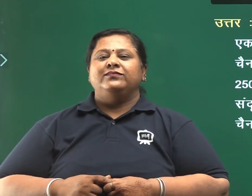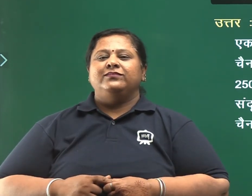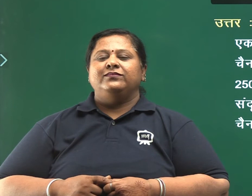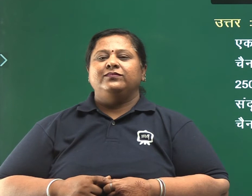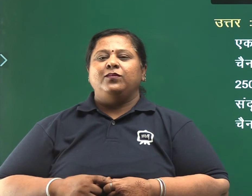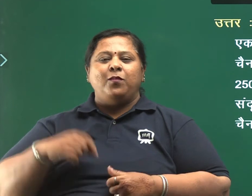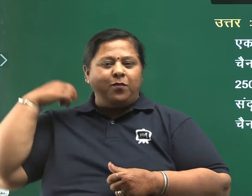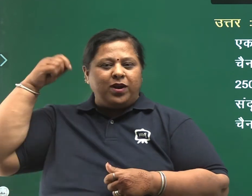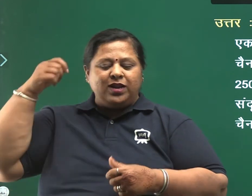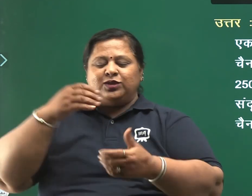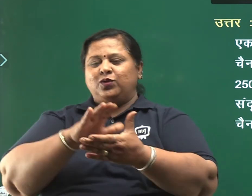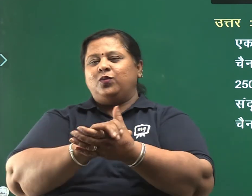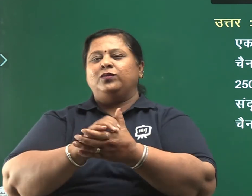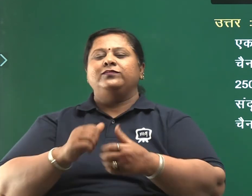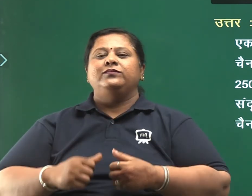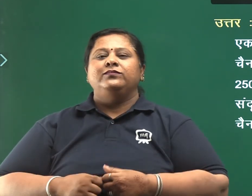पंडित जी को